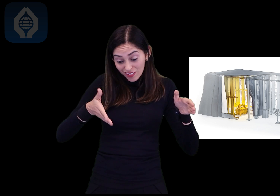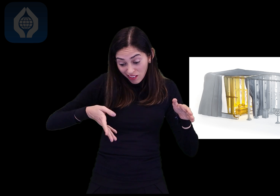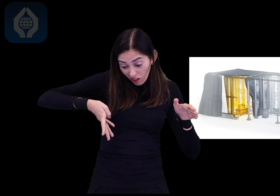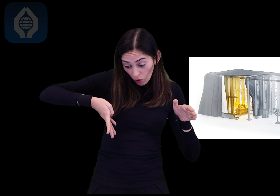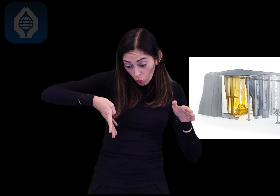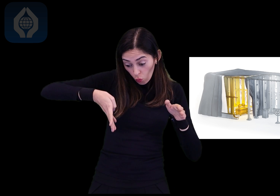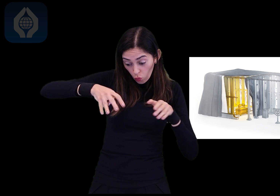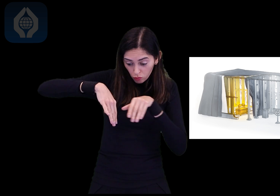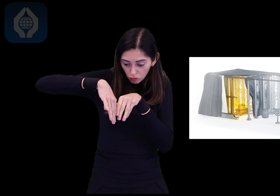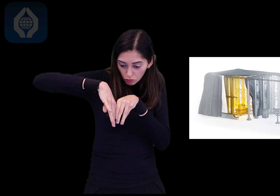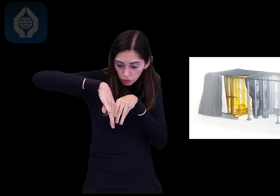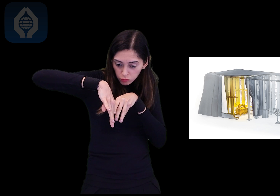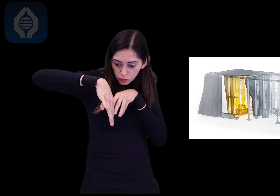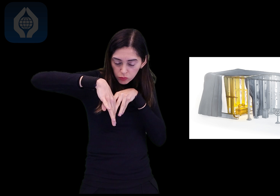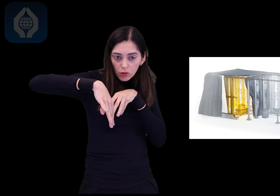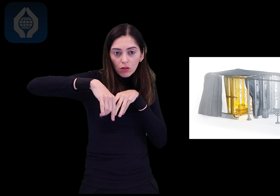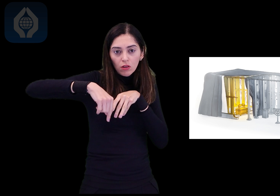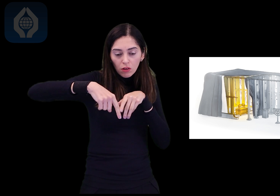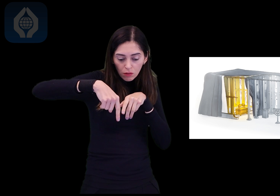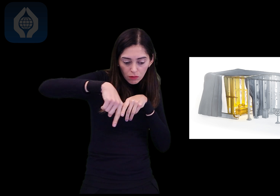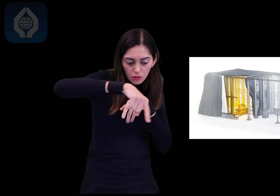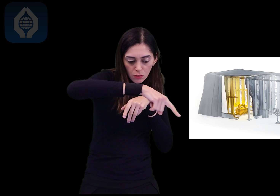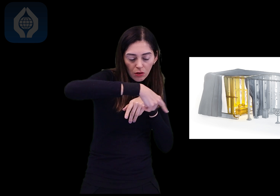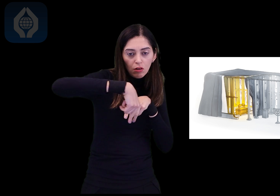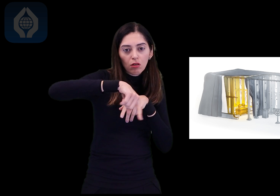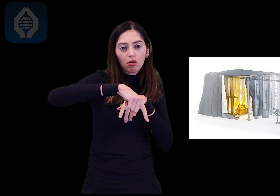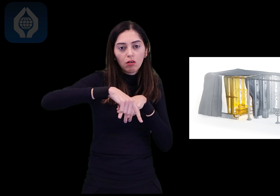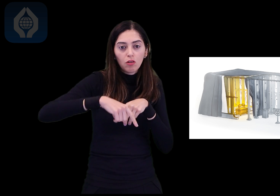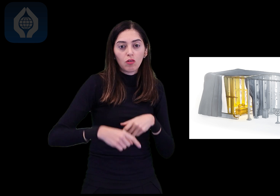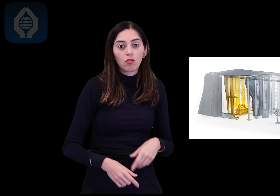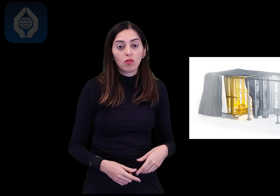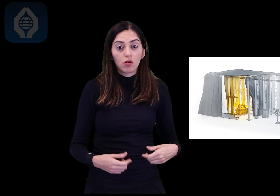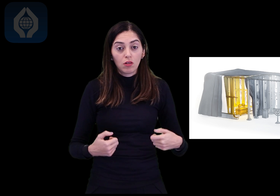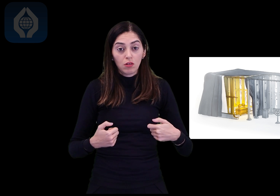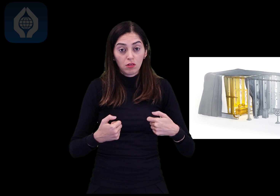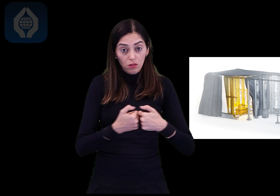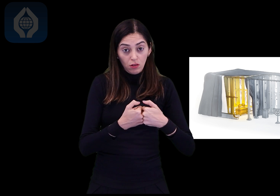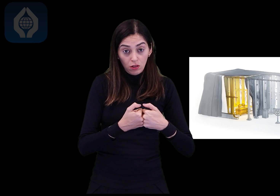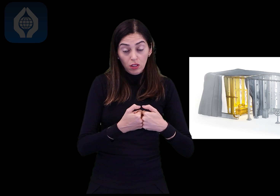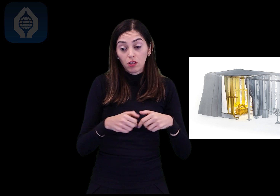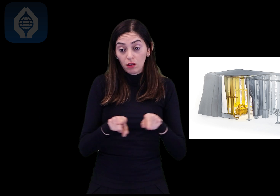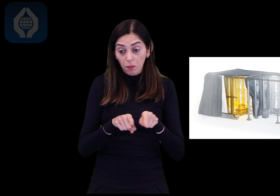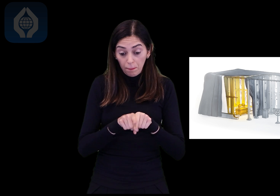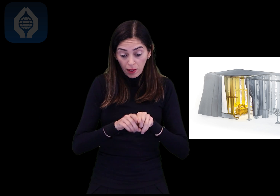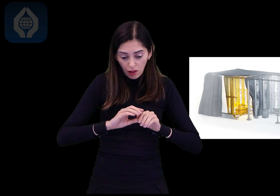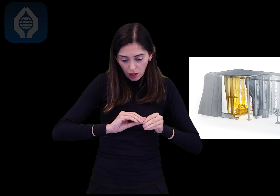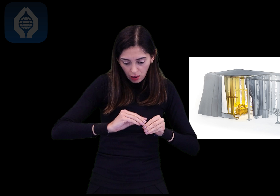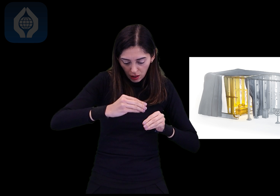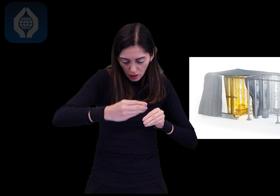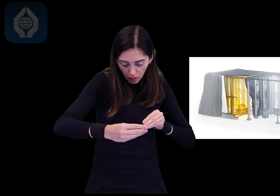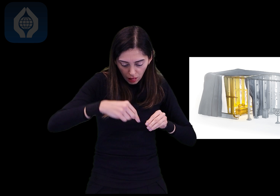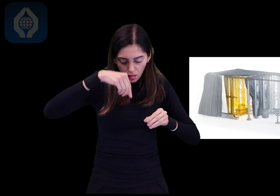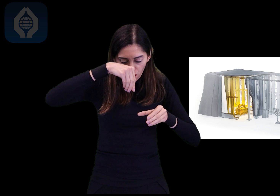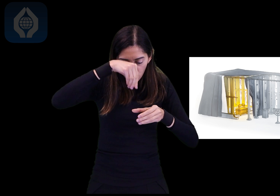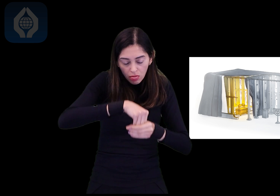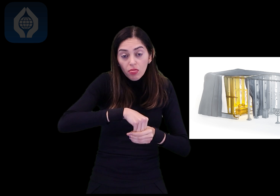O Senhor disse a Moisés que colocasse as 2 tábuas de pedra dentro da Arca da Aliança, debaixo